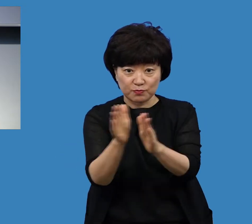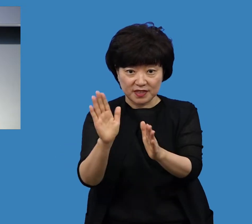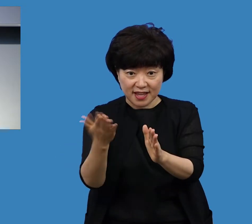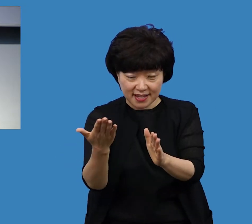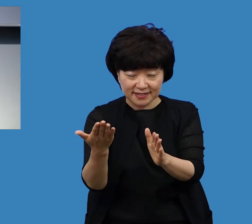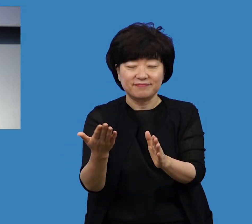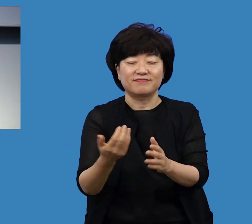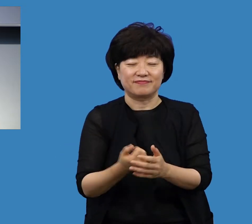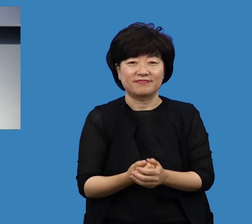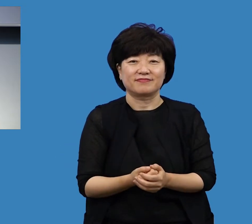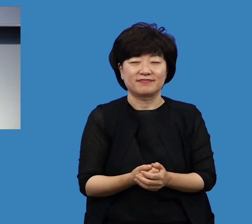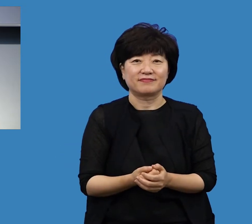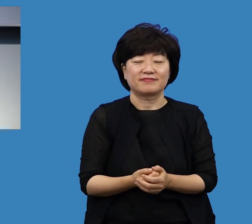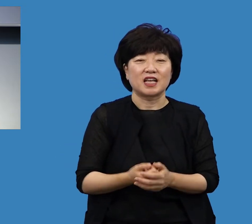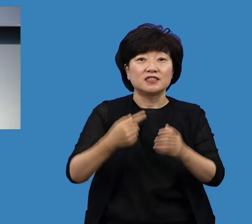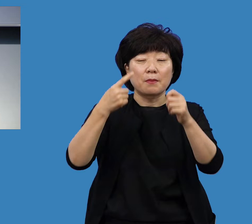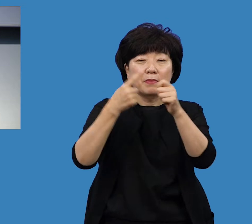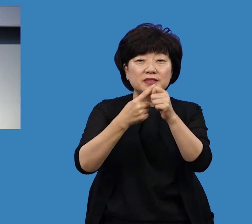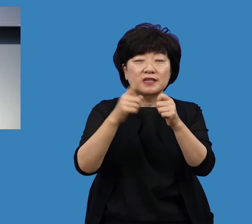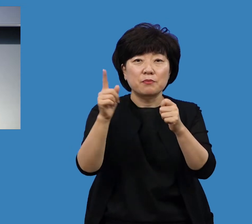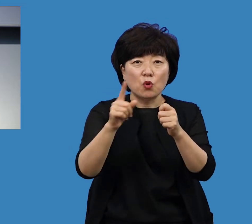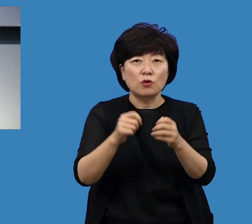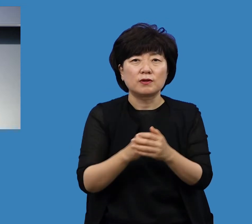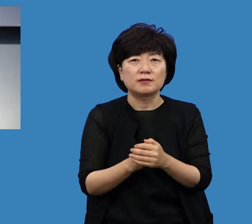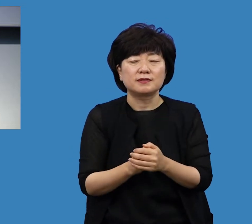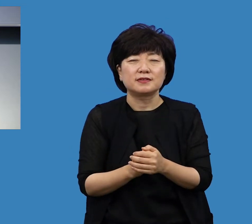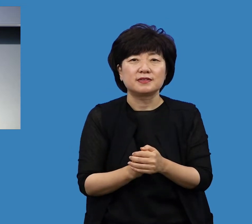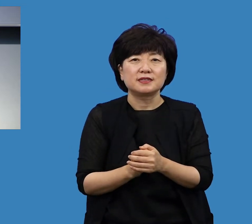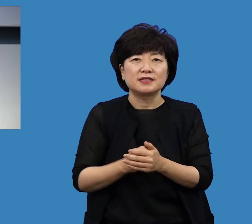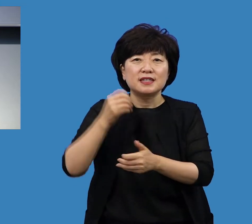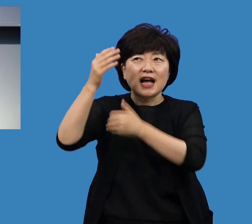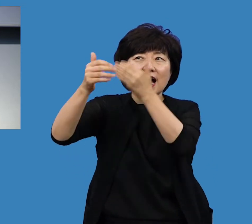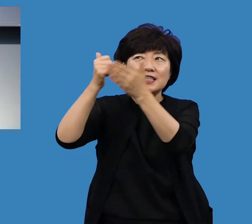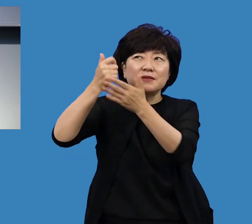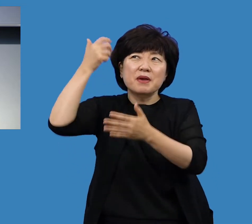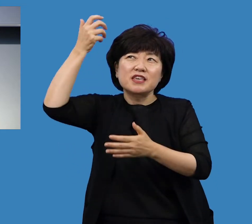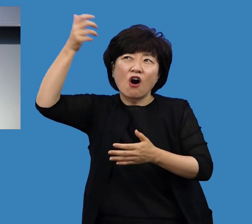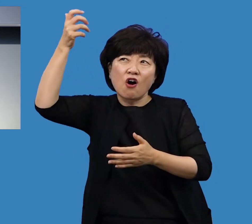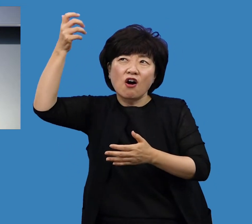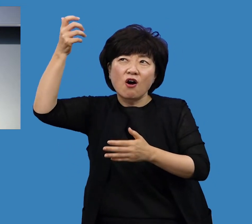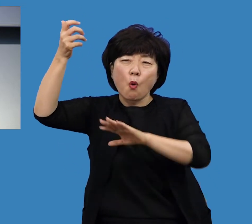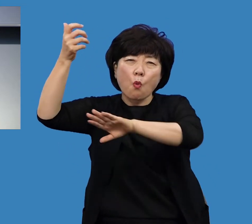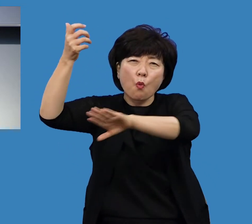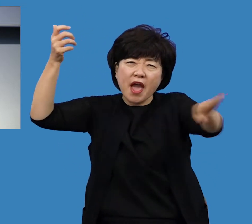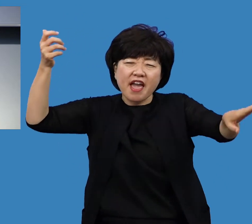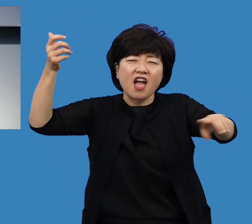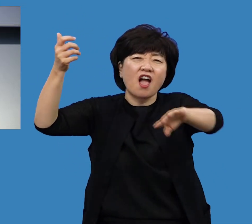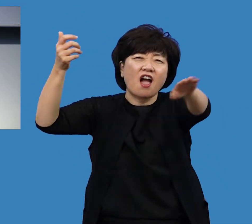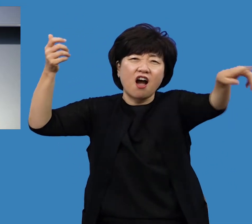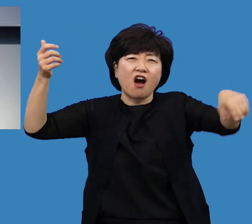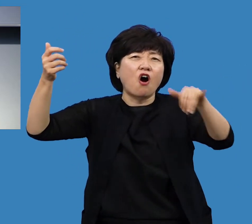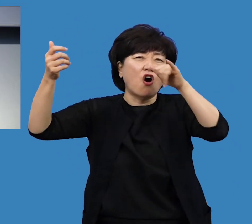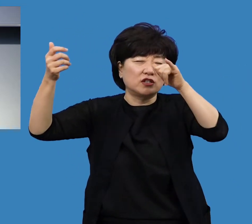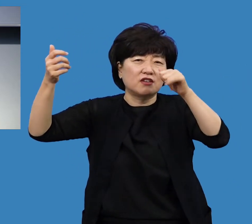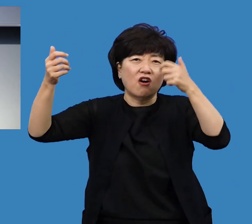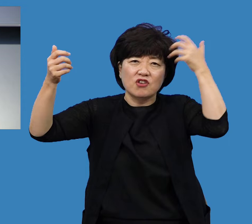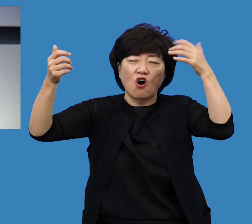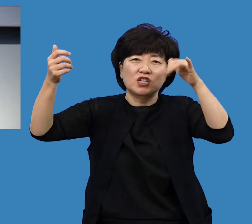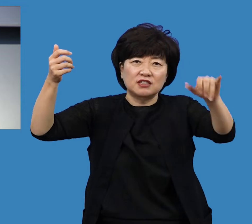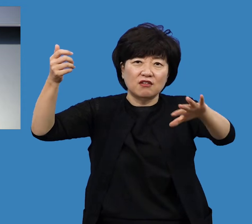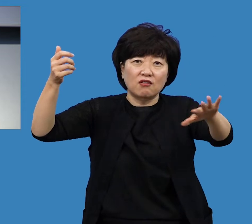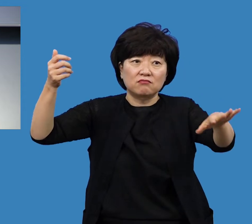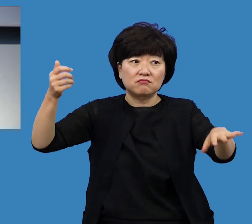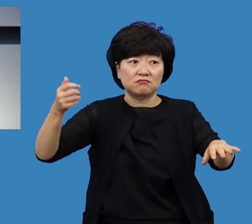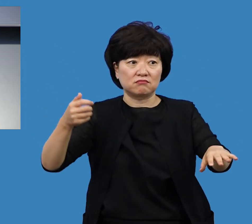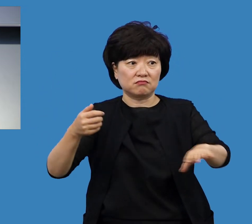되셨습니까? 예. 자, 근데 첫 번째는 뭐라 그랬어요? 하여간 하나님의 영 말고도 다른 영들이 있다는 거예요. 이 사실을 인정하지 않으면